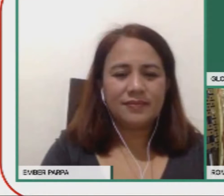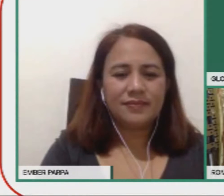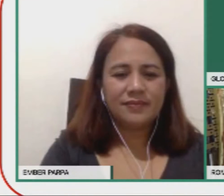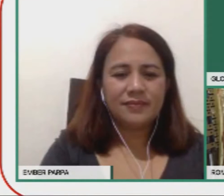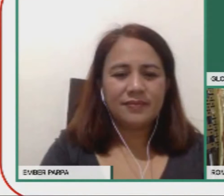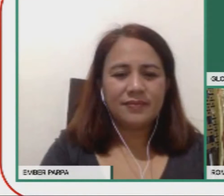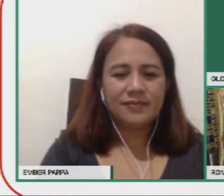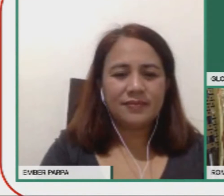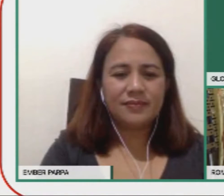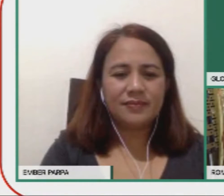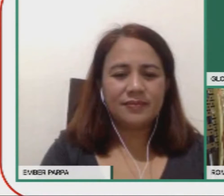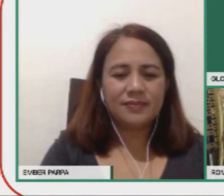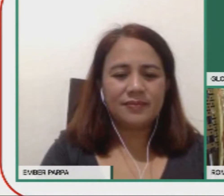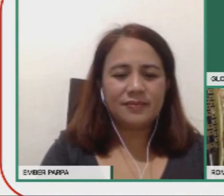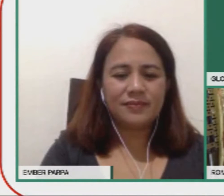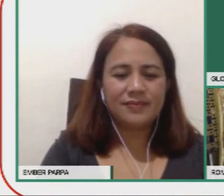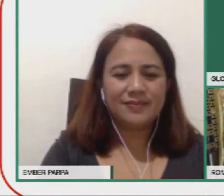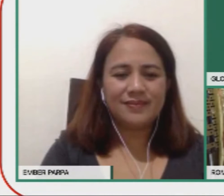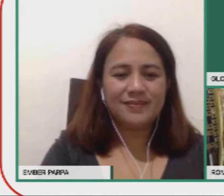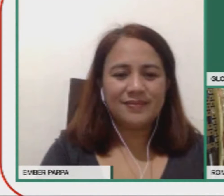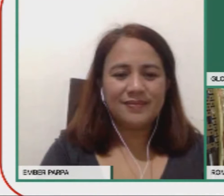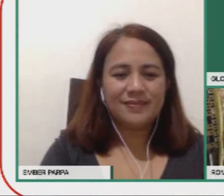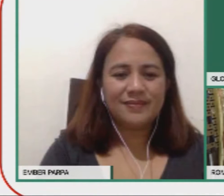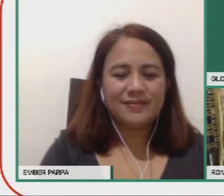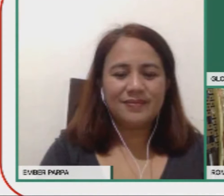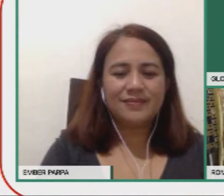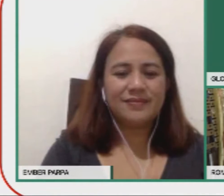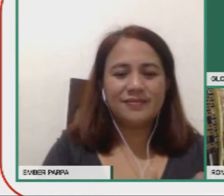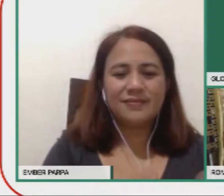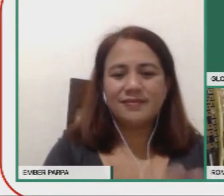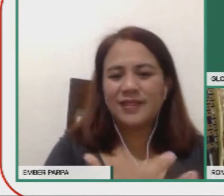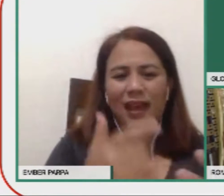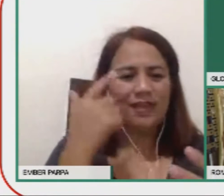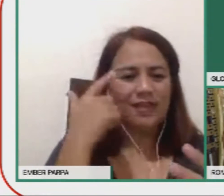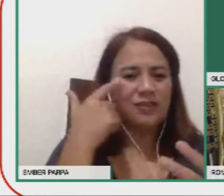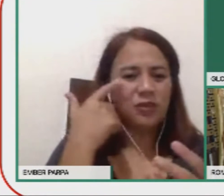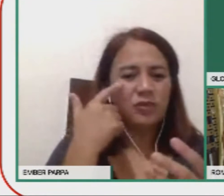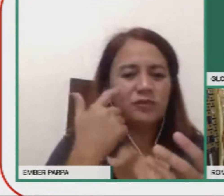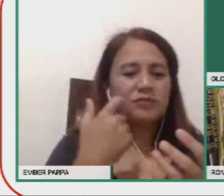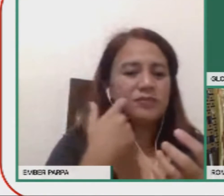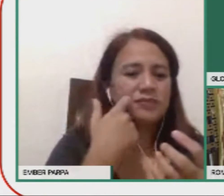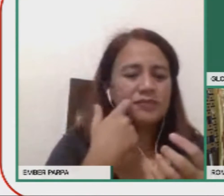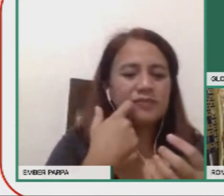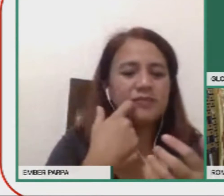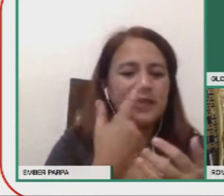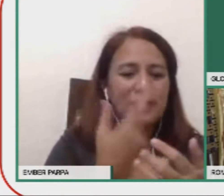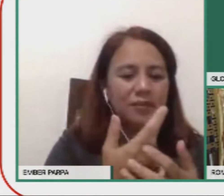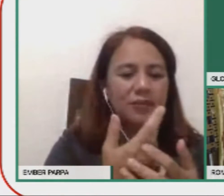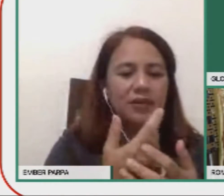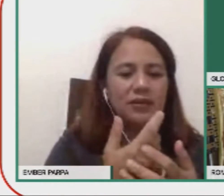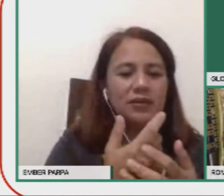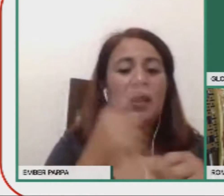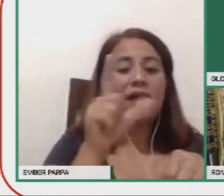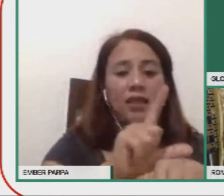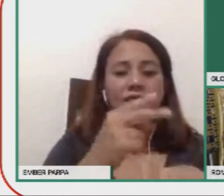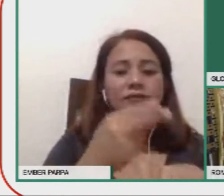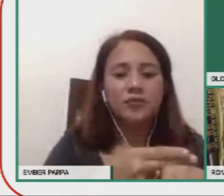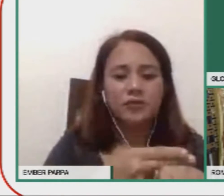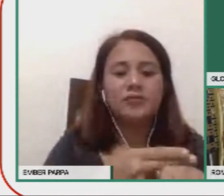Okay, Glo is mentioning kabuhayan. Yeah. Okay. What do you mean by kabuhayan,